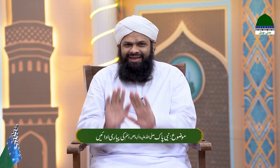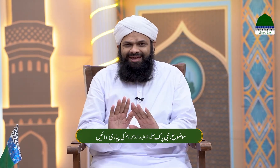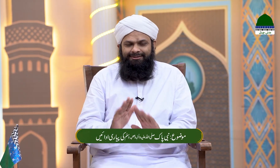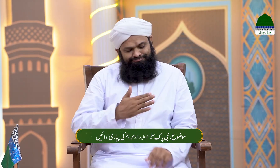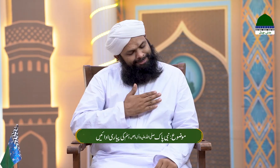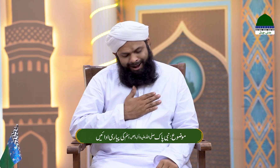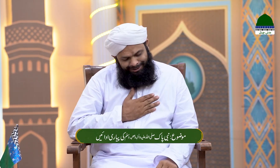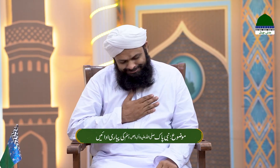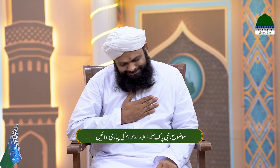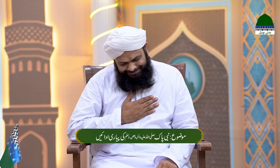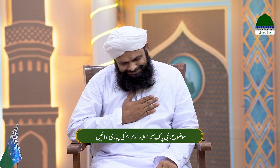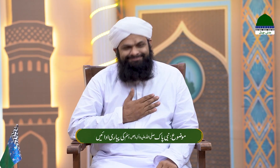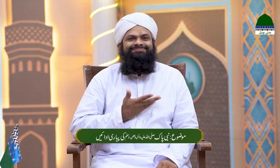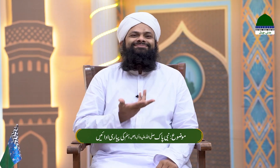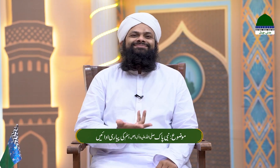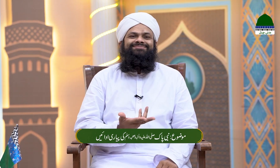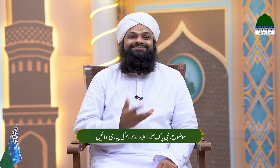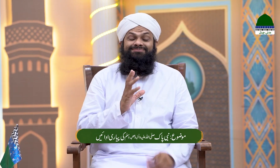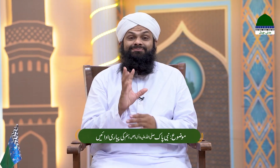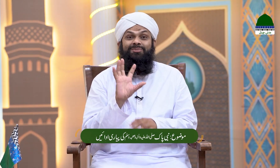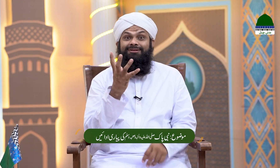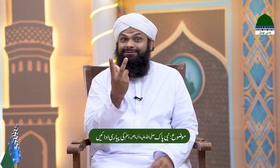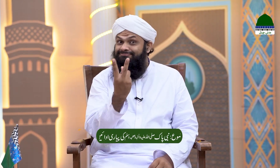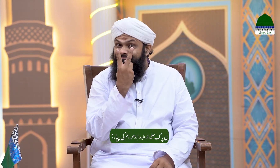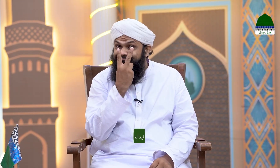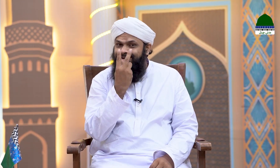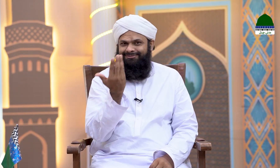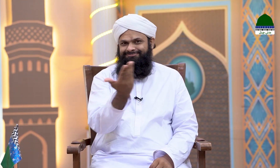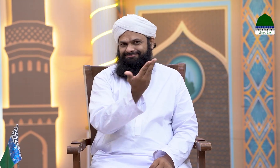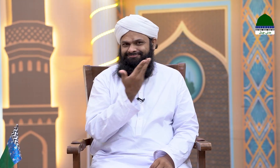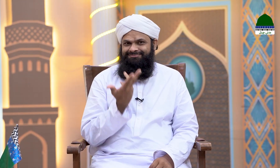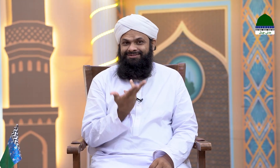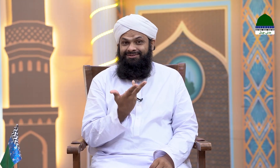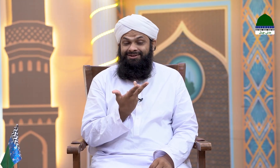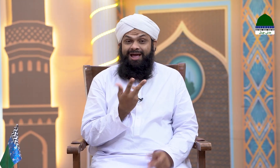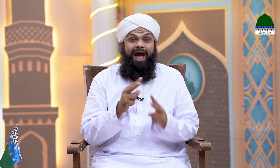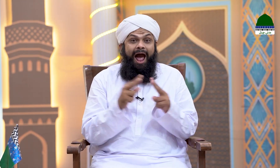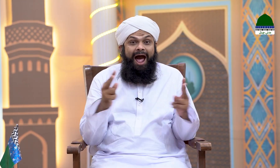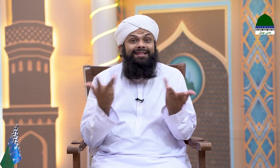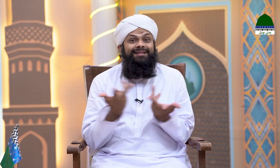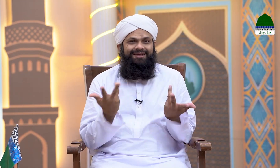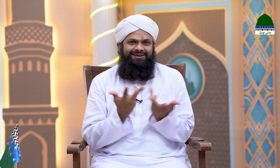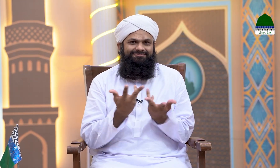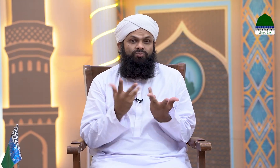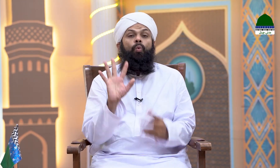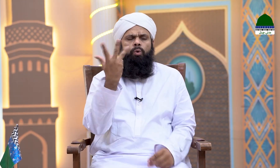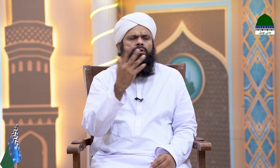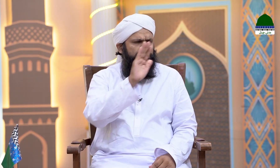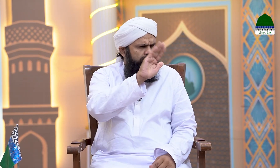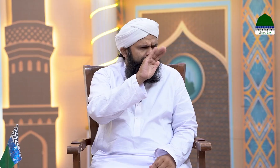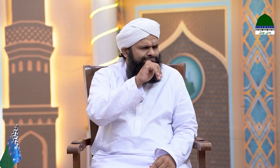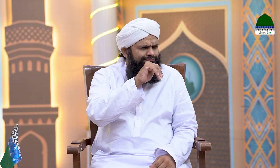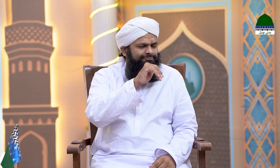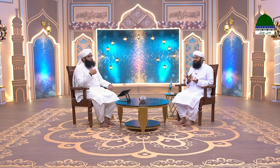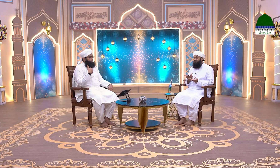تھے۔ سبحان اللہ۔ مدنی چینل کے ناظرین، یہ کتنی پیاری ادا حضور جان عالم صلی اللہ علیہ وآلہ وسلم کی ہم نے سنی